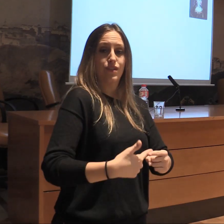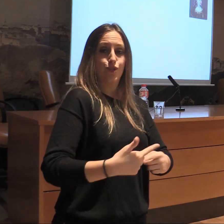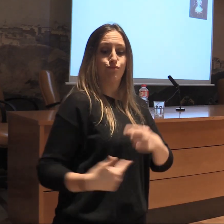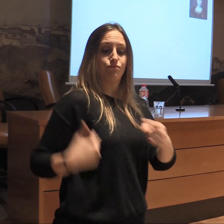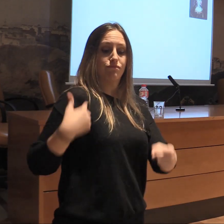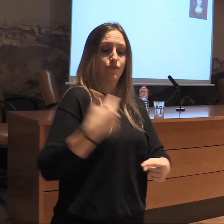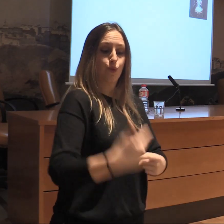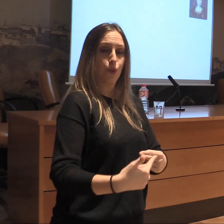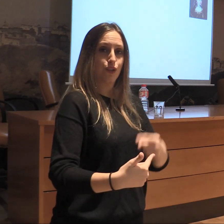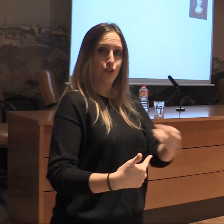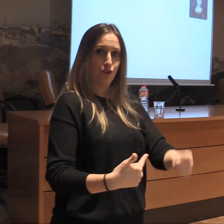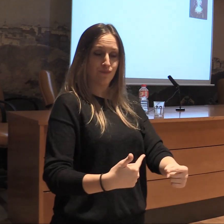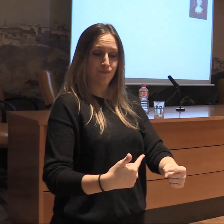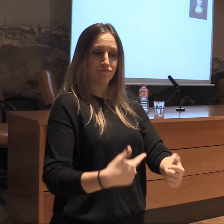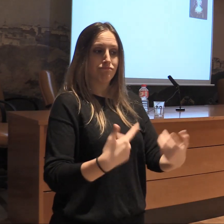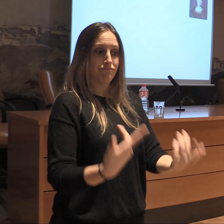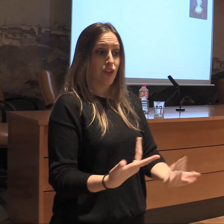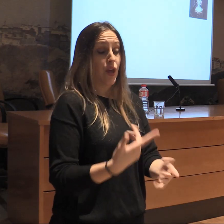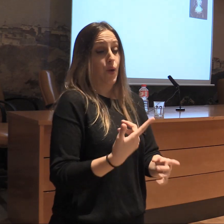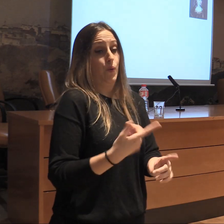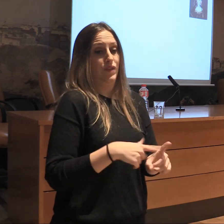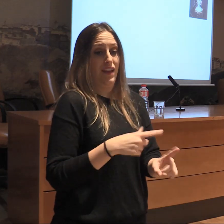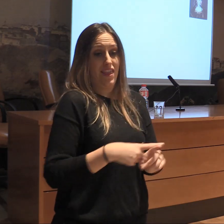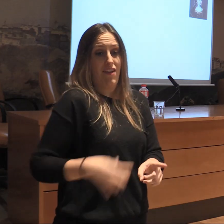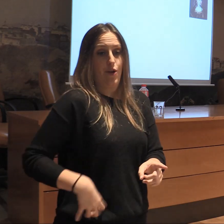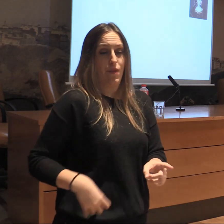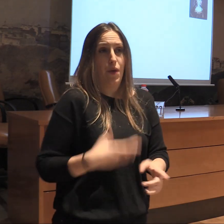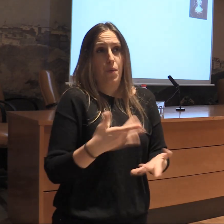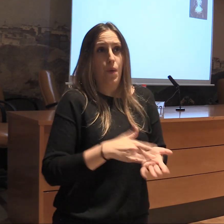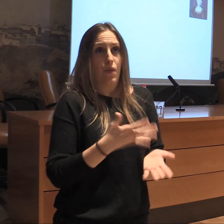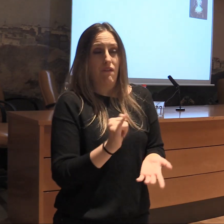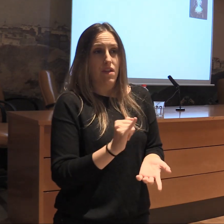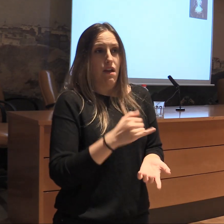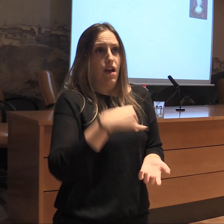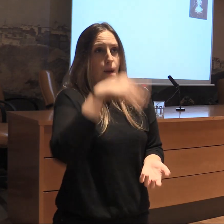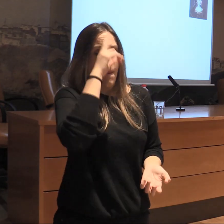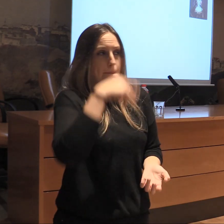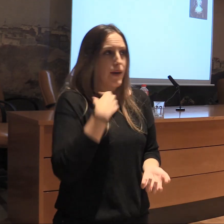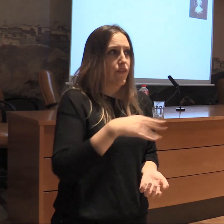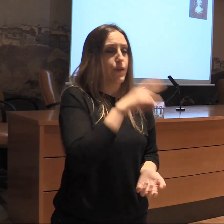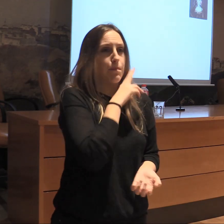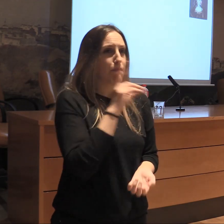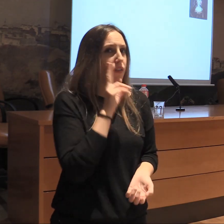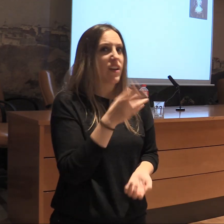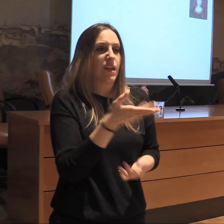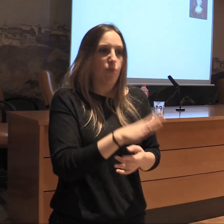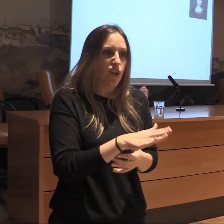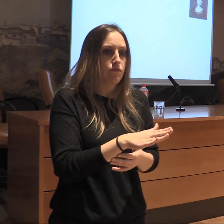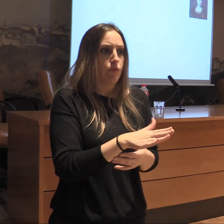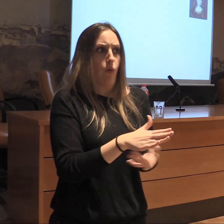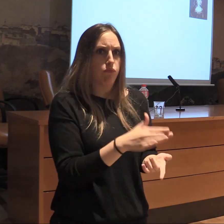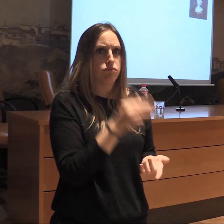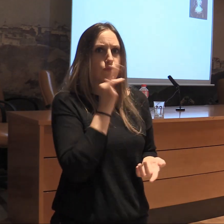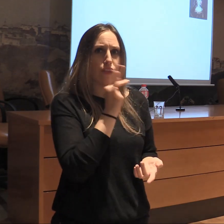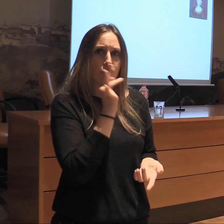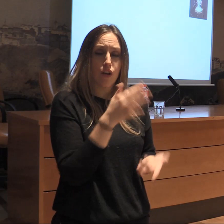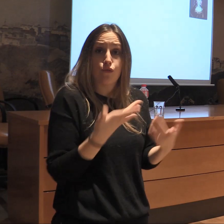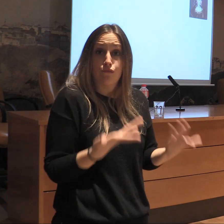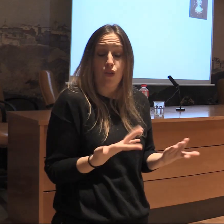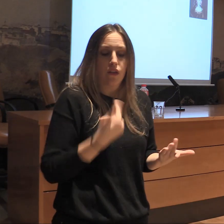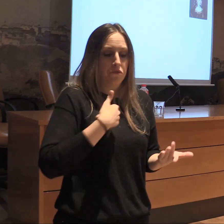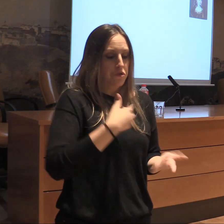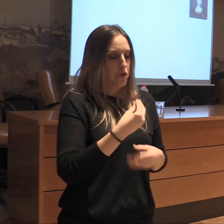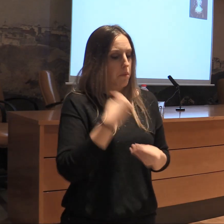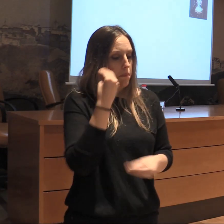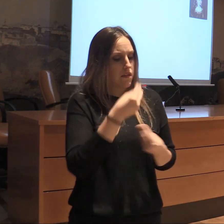esencialmente usados por la nobleza cuando había padres o madres o tíos que no morían cuando los herederos creían